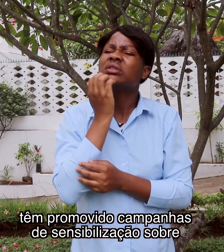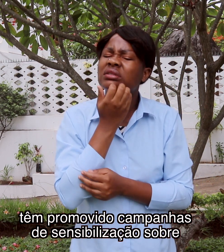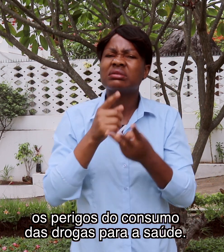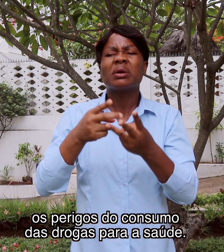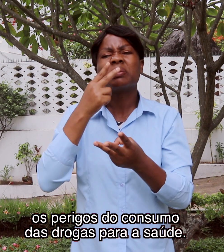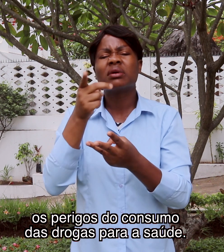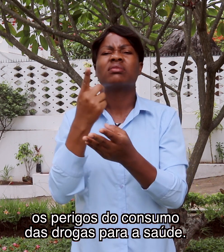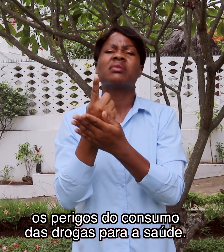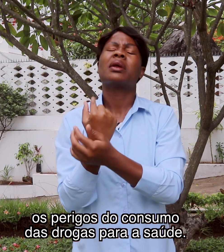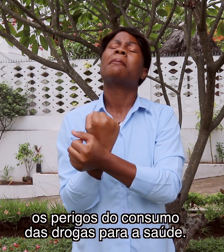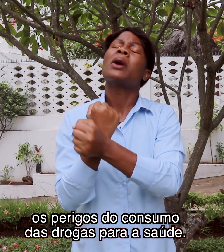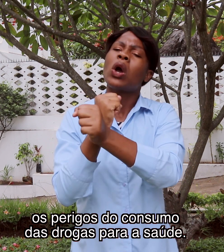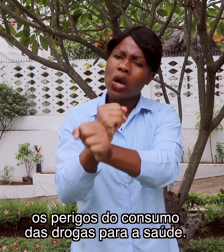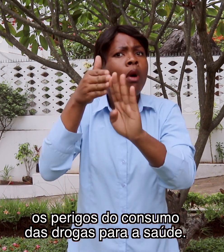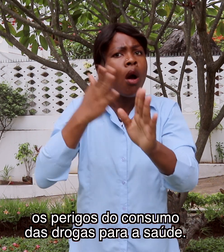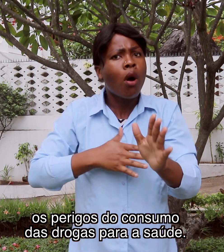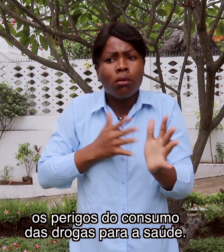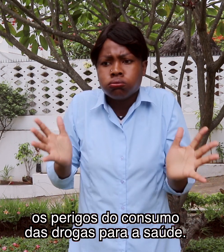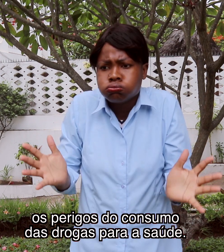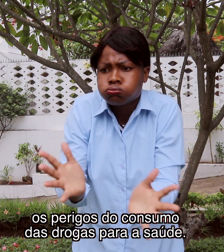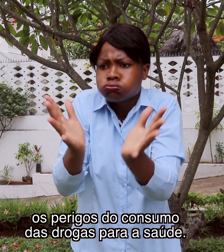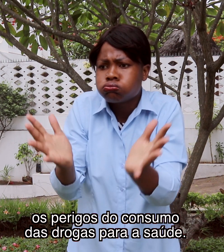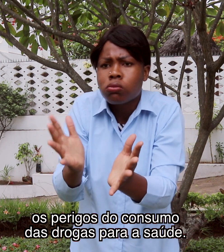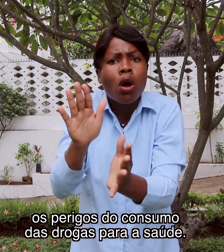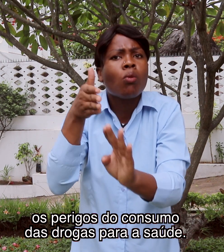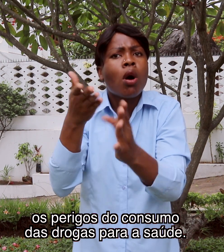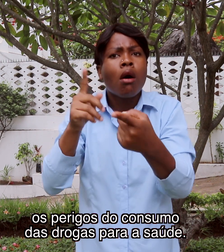sobre os perigos do consumo das drogas para a saúde.